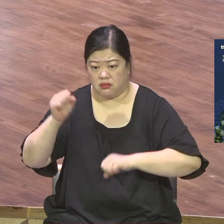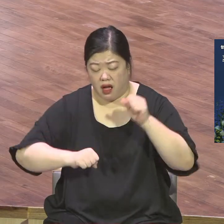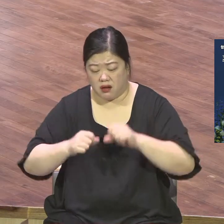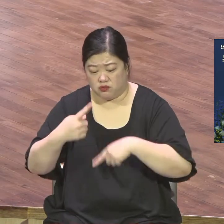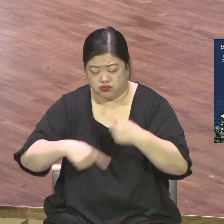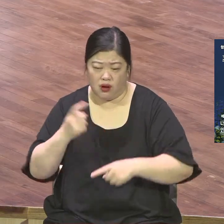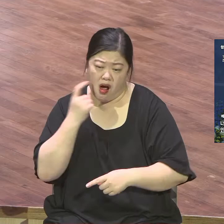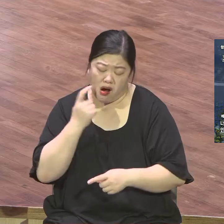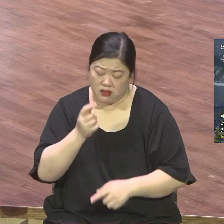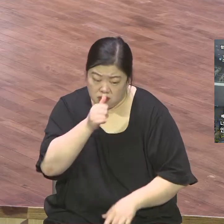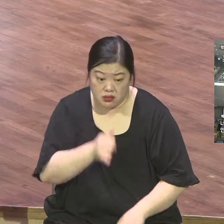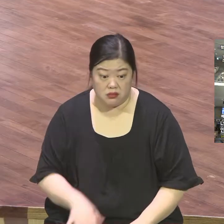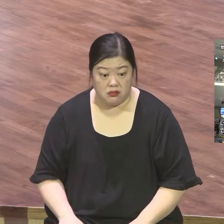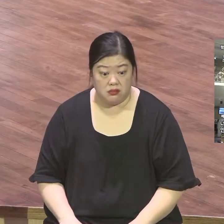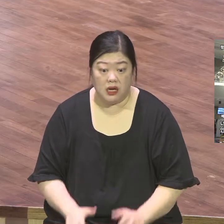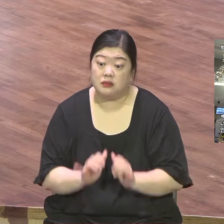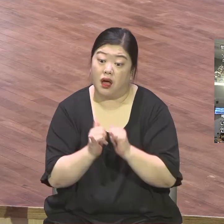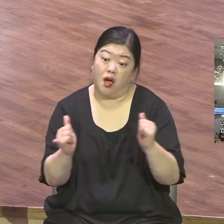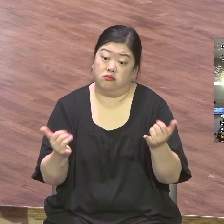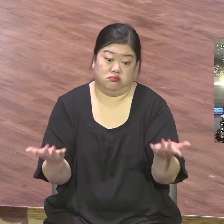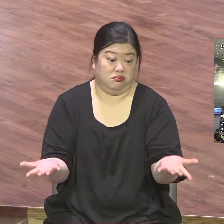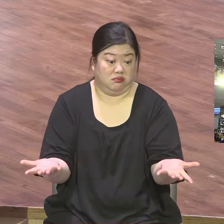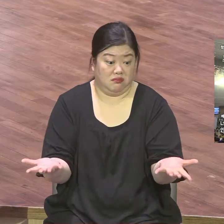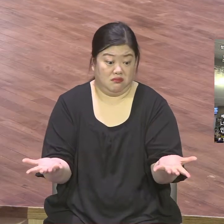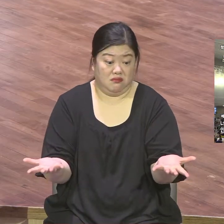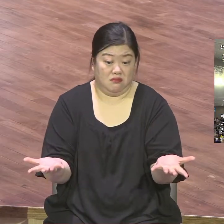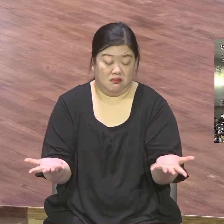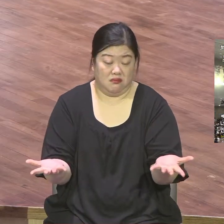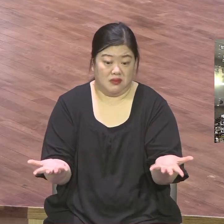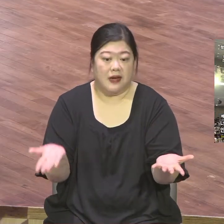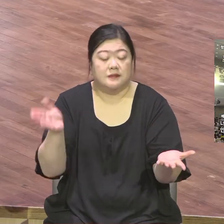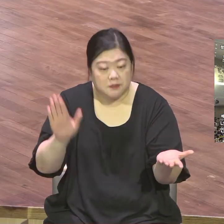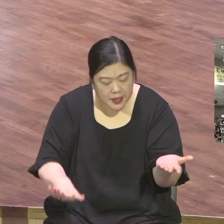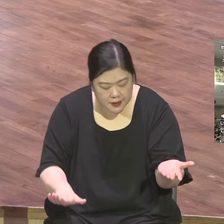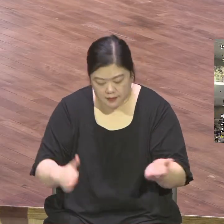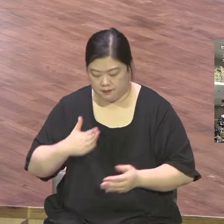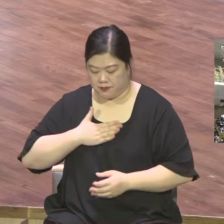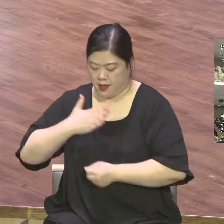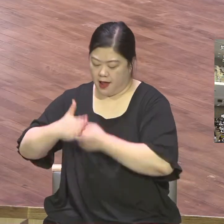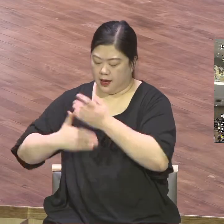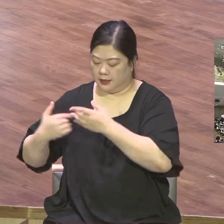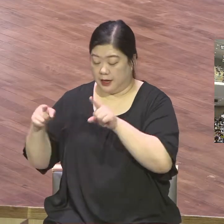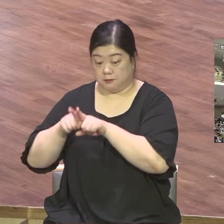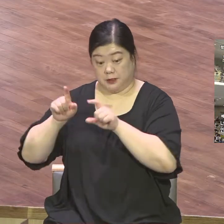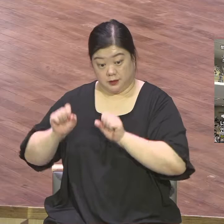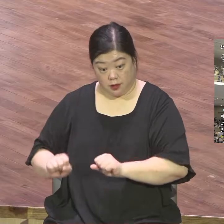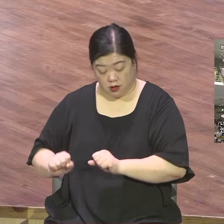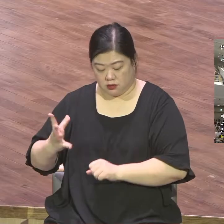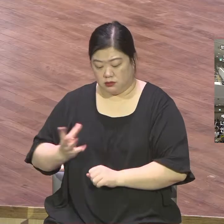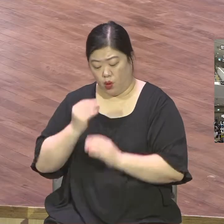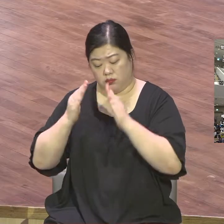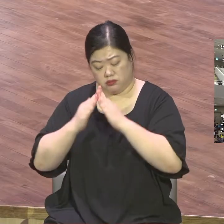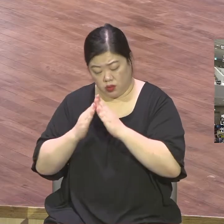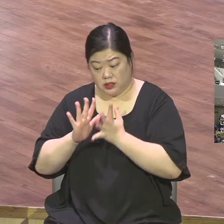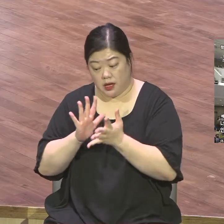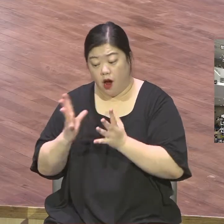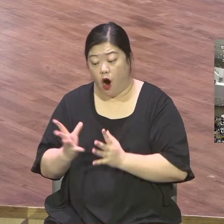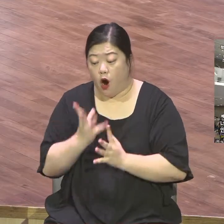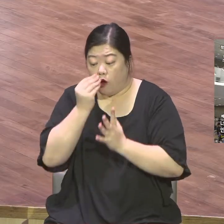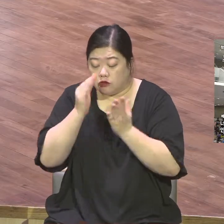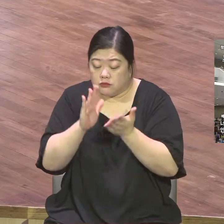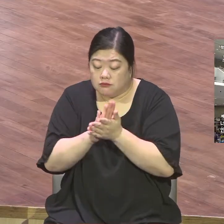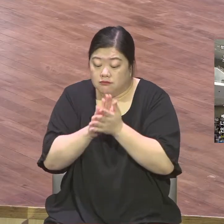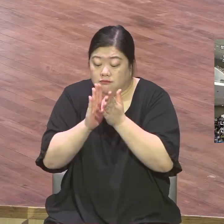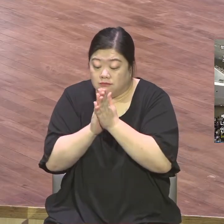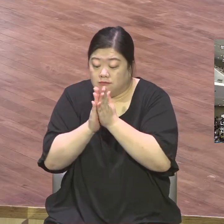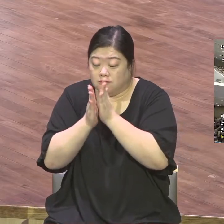보면 너희도 성령 안에서 하나님이 거하실 처소가 되기 위하여 그리스도 예수 안에서 함께 지어져